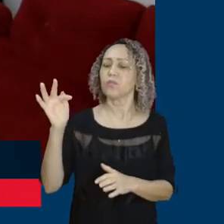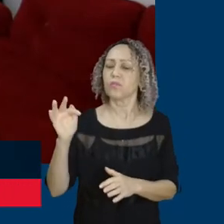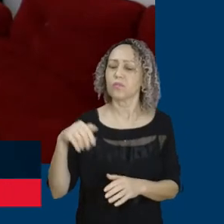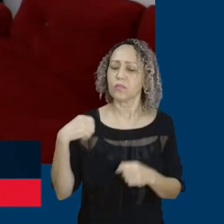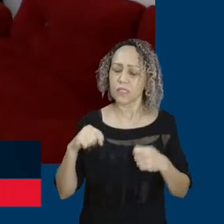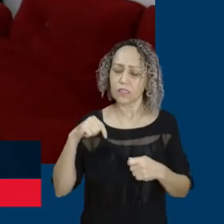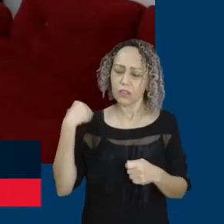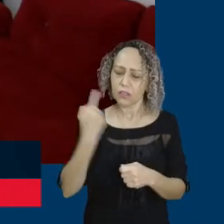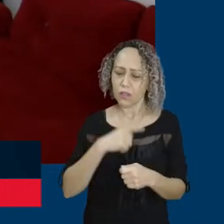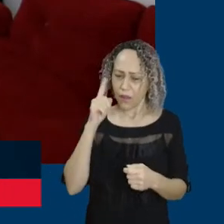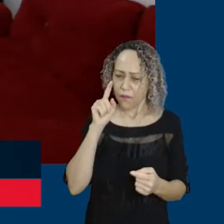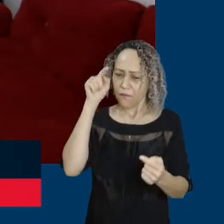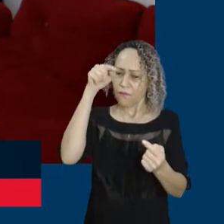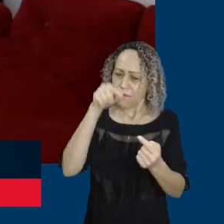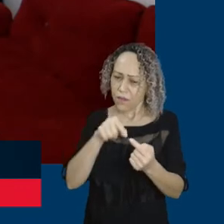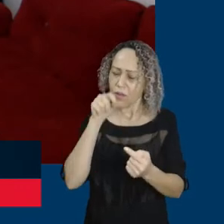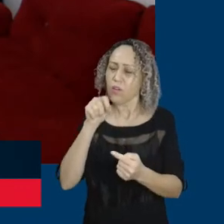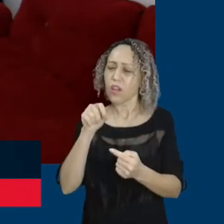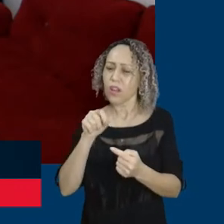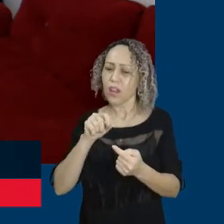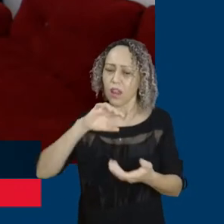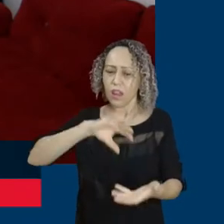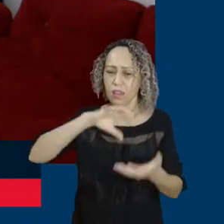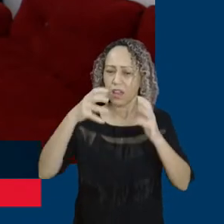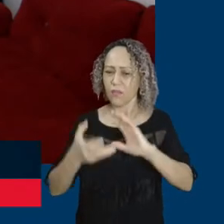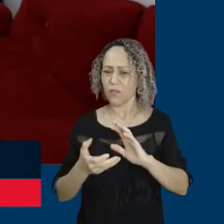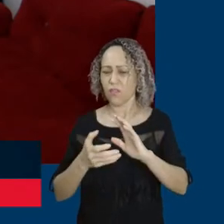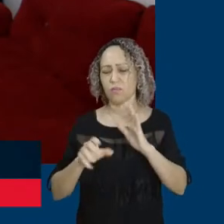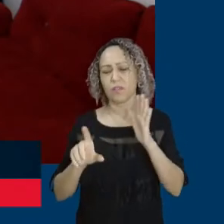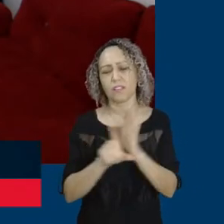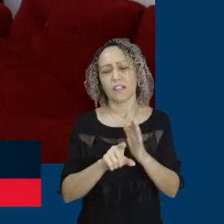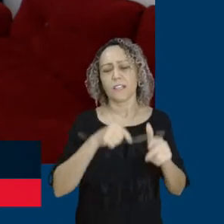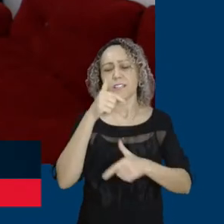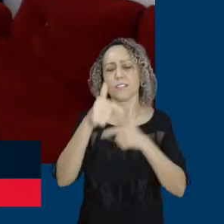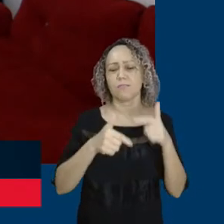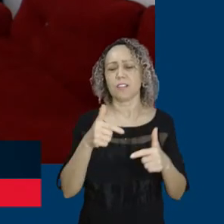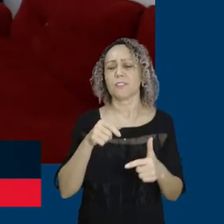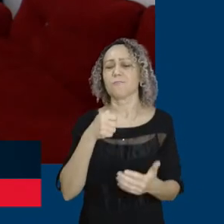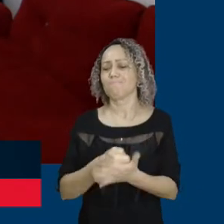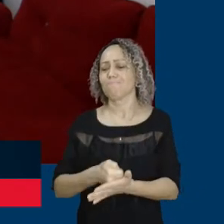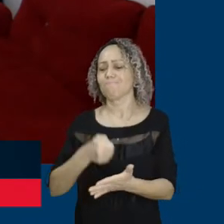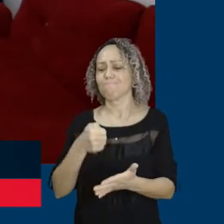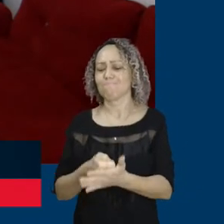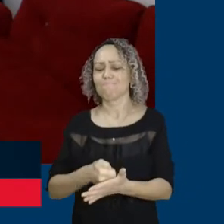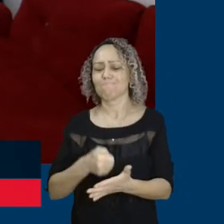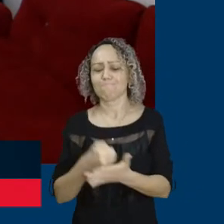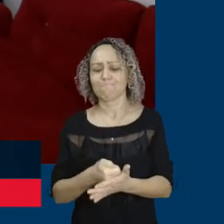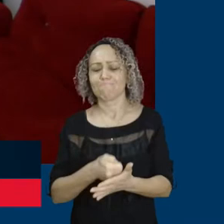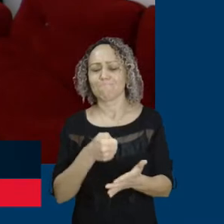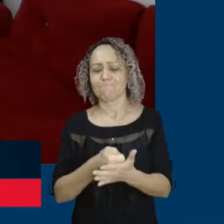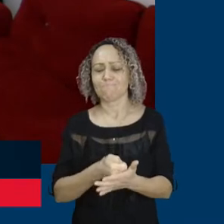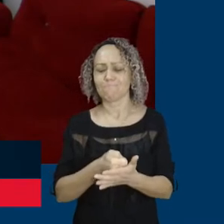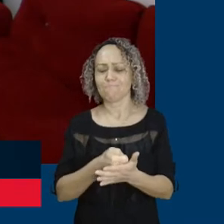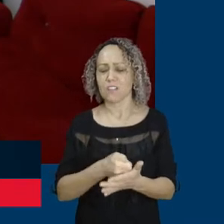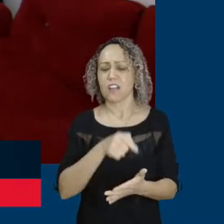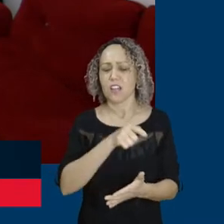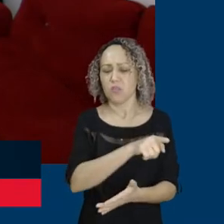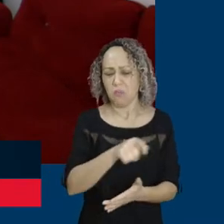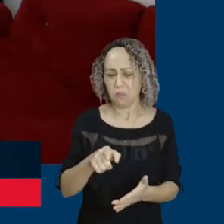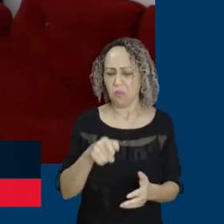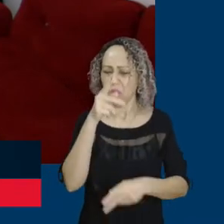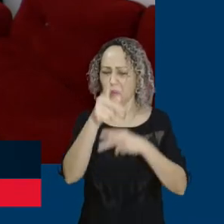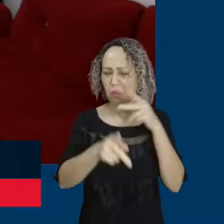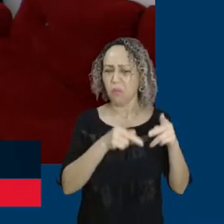de maior retrocesso dessa reforma trabalhista que foi empurrada goela abaixo da população sem que os maiores interessados